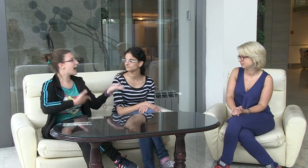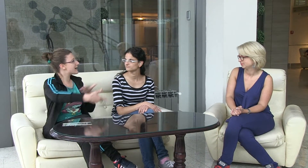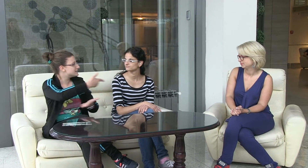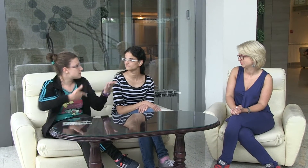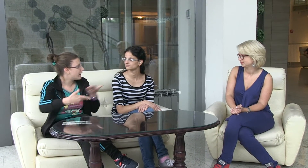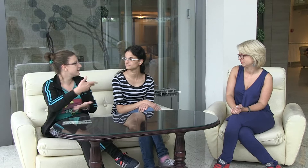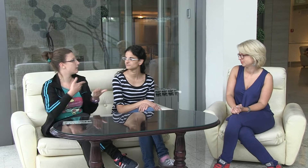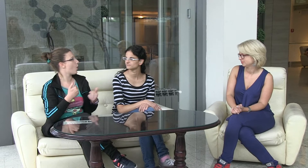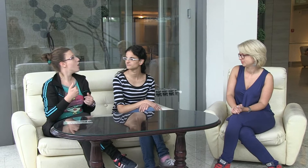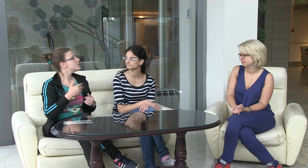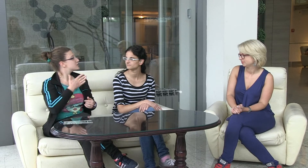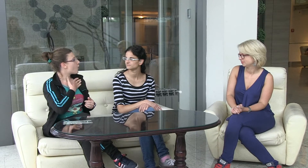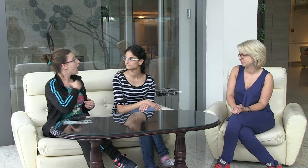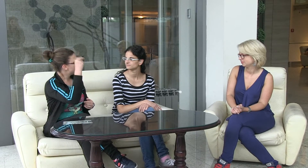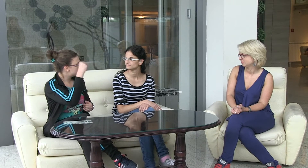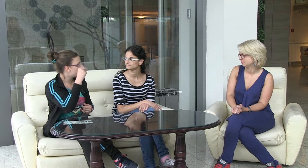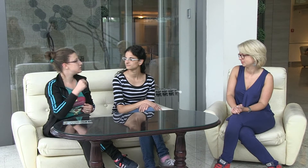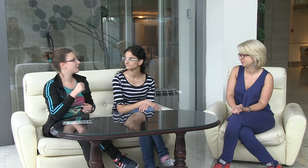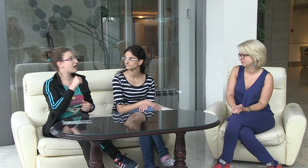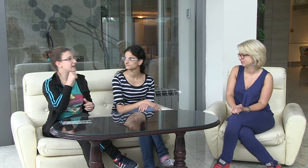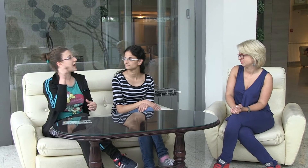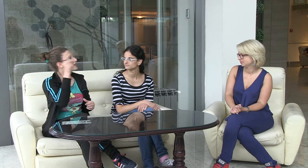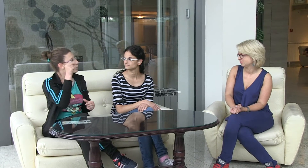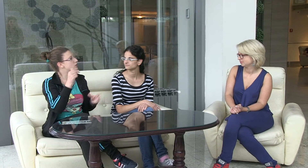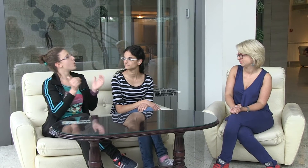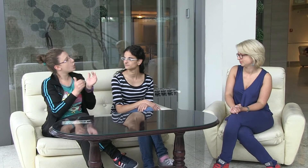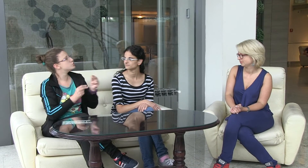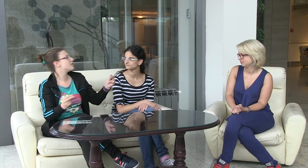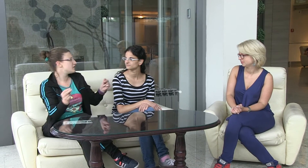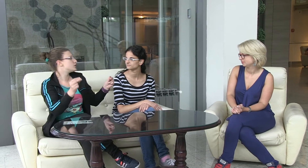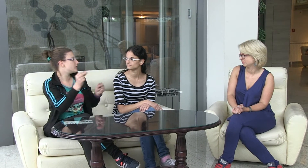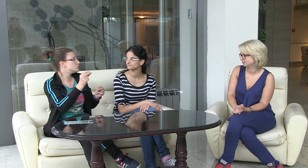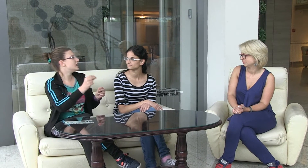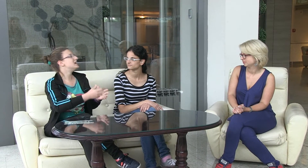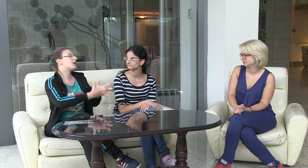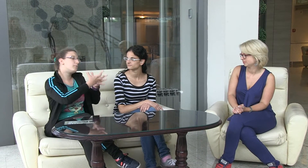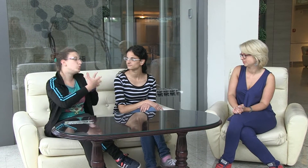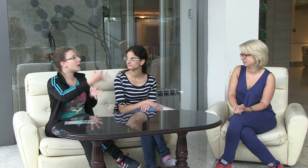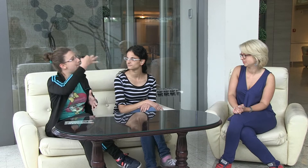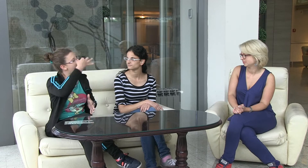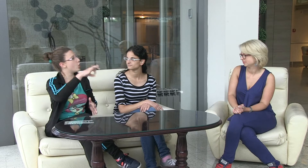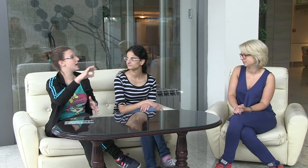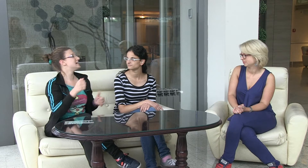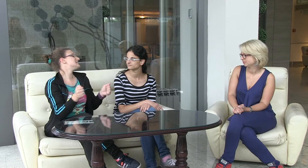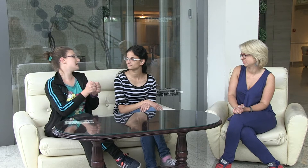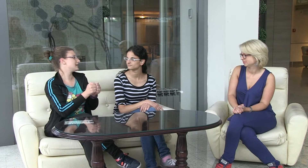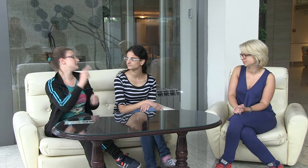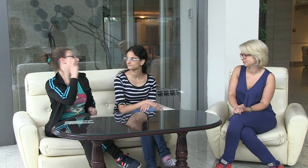Treba da se podržimo svi i da razmenjujemo svoje iskustva i da naučimo još više, da bi svima